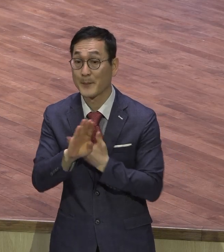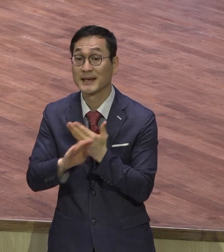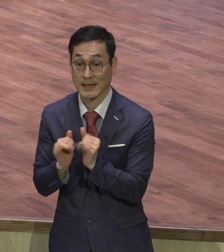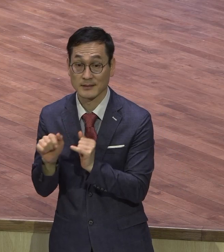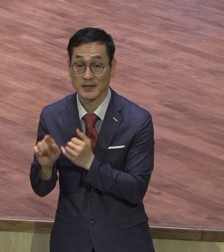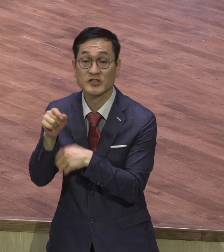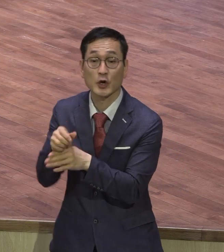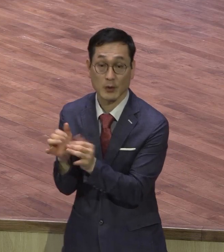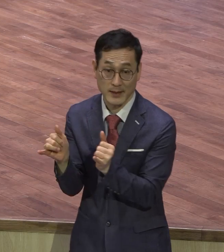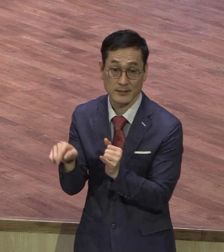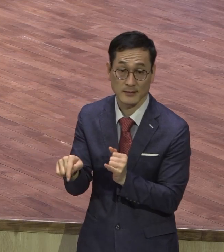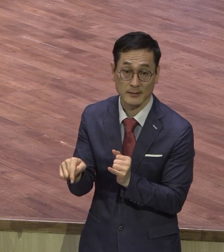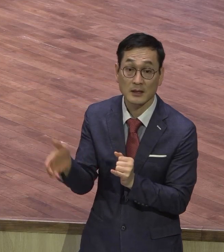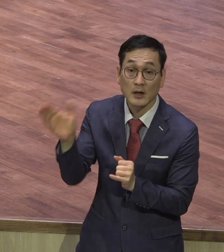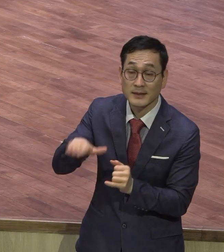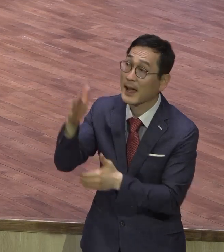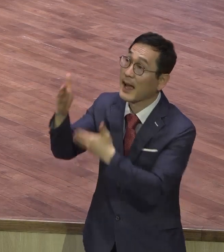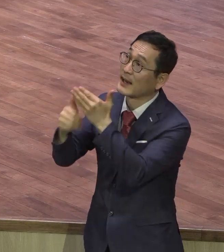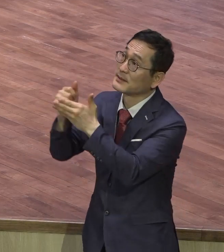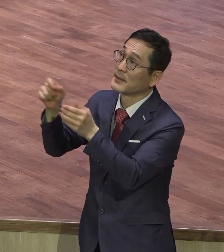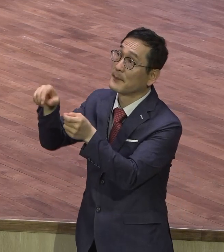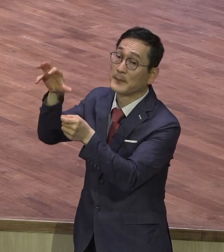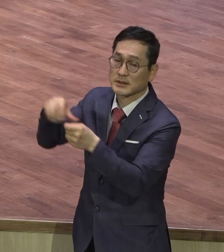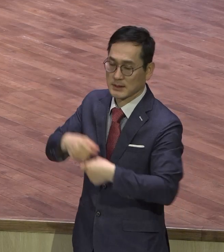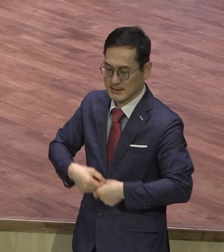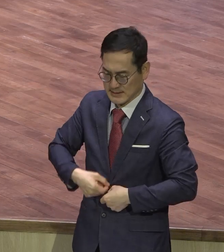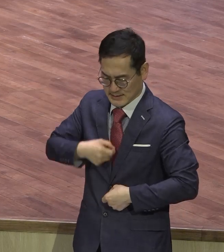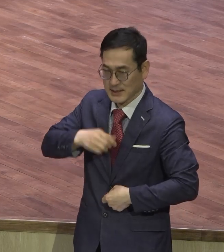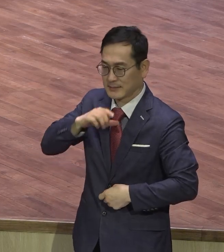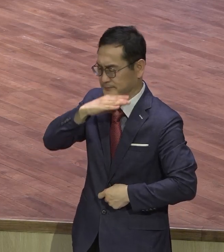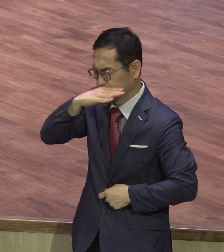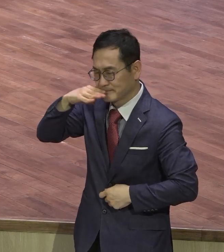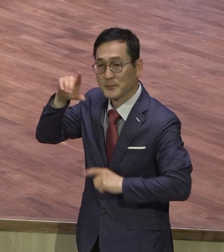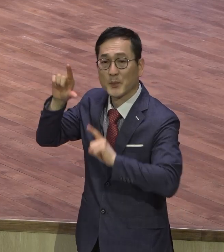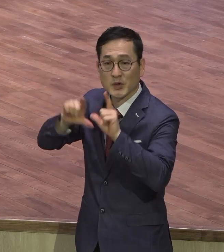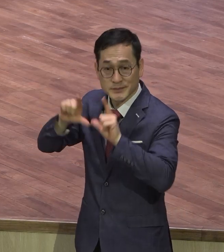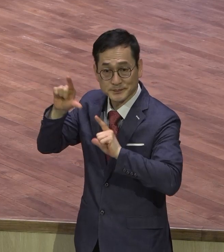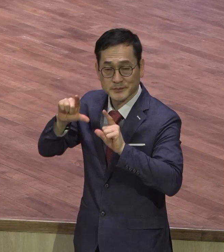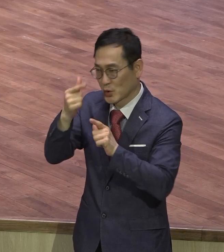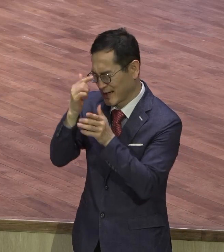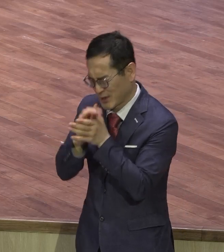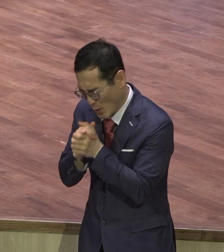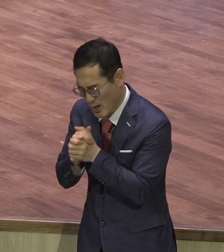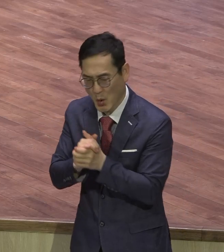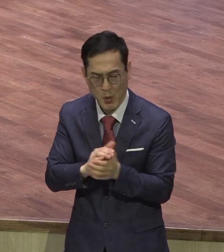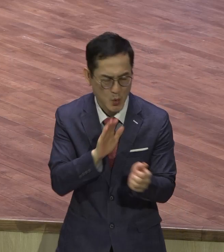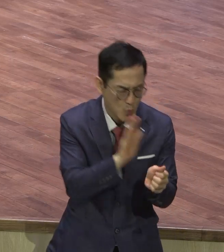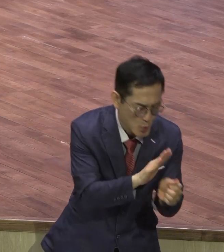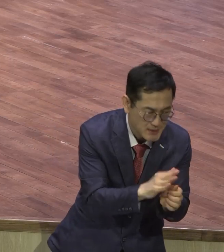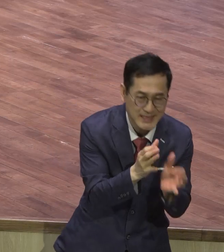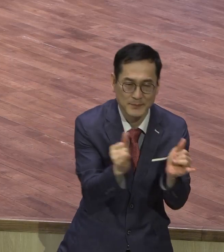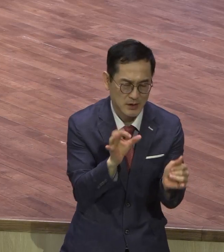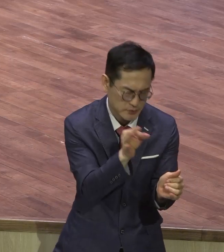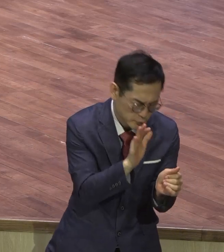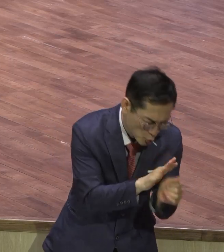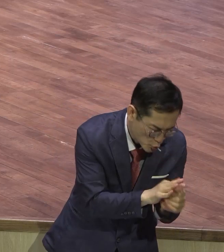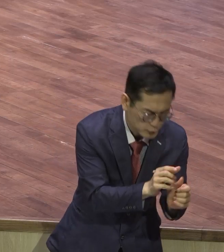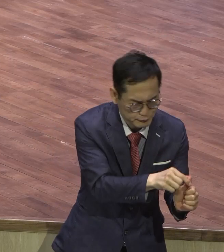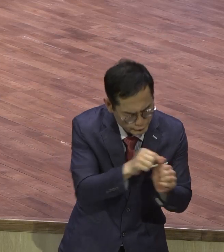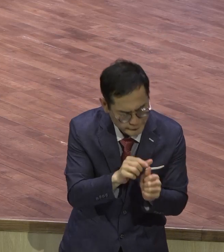문제는 이들이 하나님 앞에서 진실되게 기도하고 구제하고 금식한 게